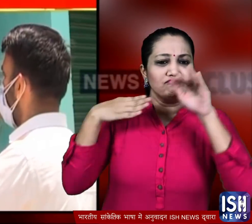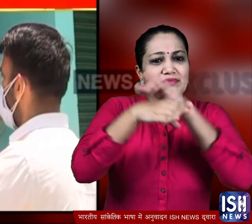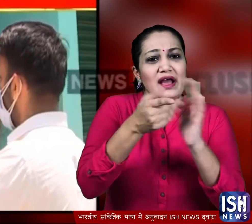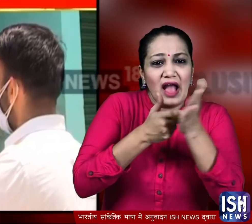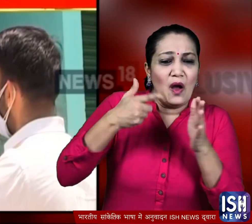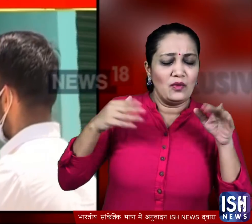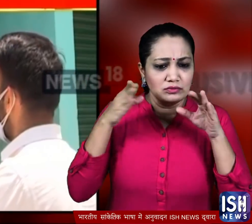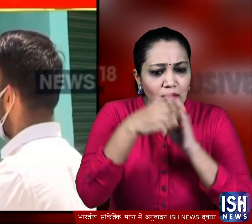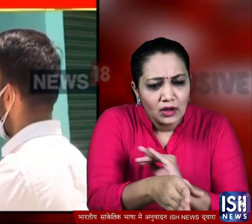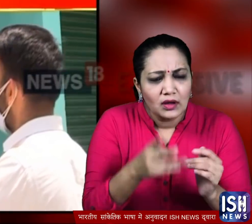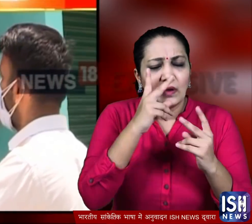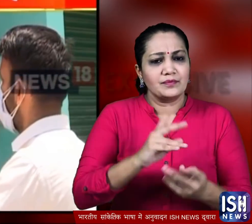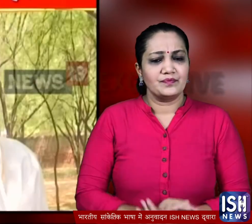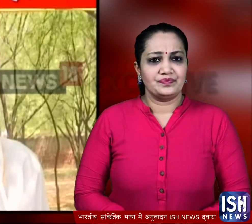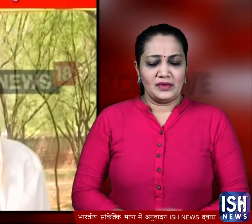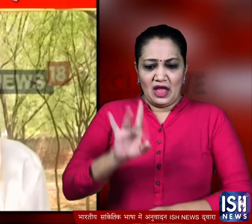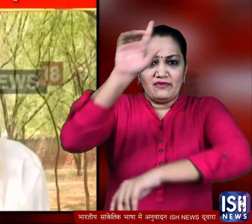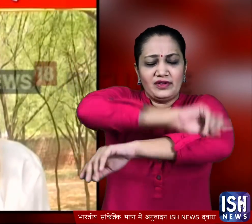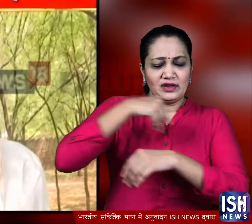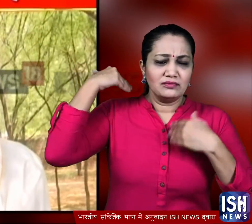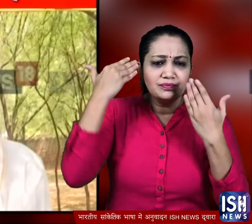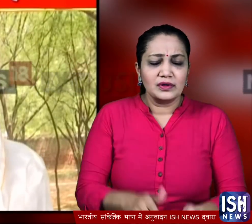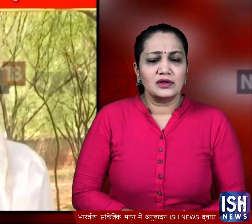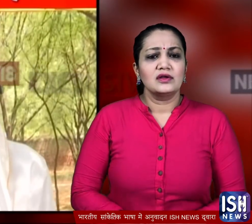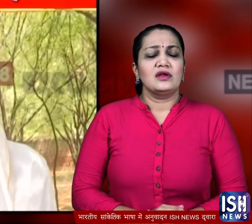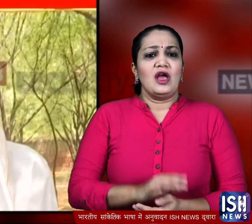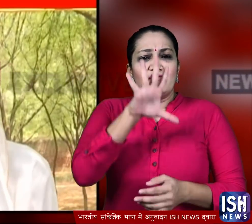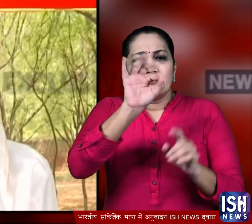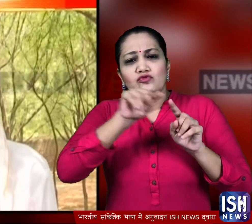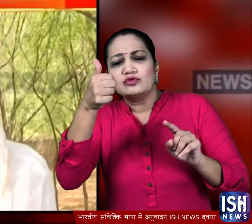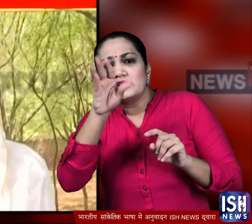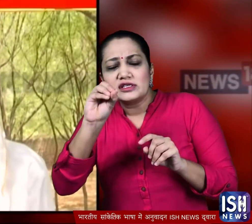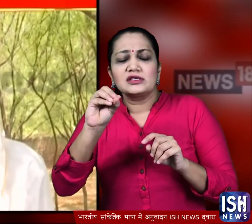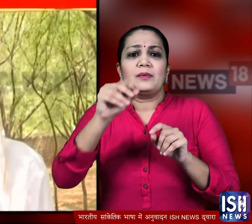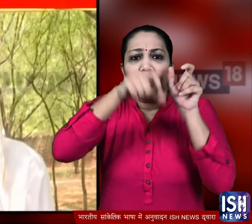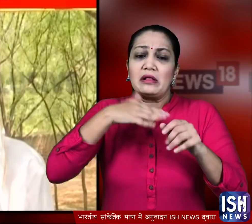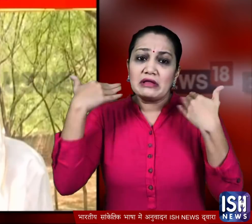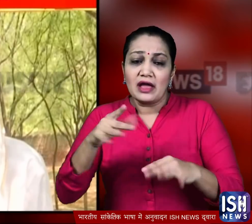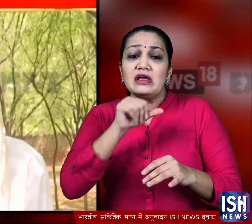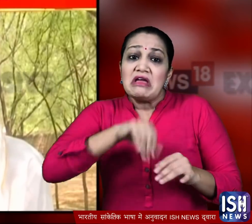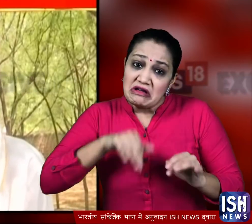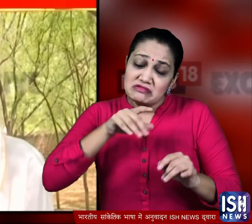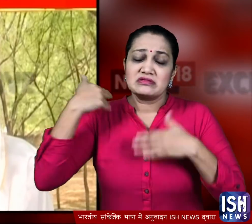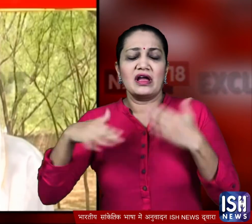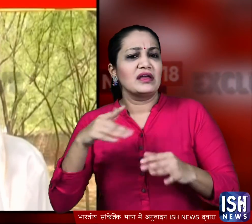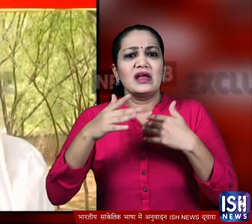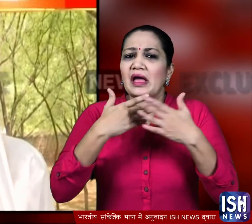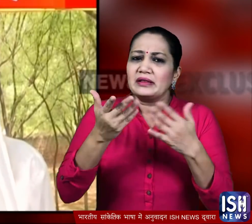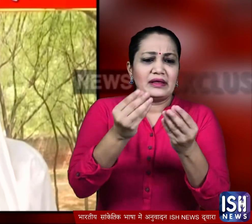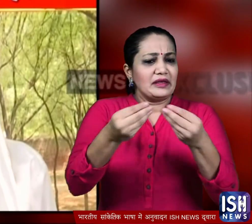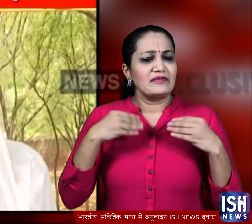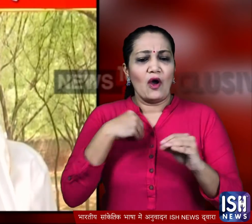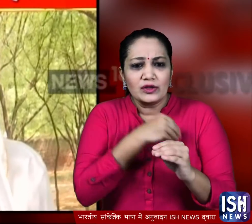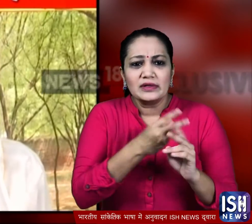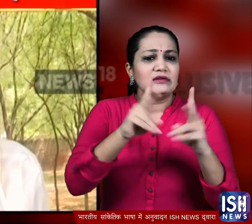की टीम को गांव के लोगों से बात करके मिली। हमारे पिछले 15 दिन में गांव में कम से कम 50-60 मौत हो चुकी है। नौजवान जा रहे हैं, कोई